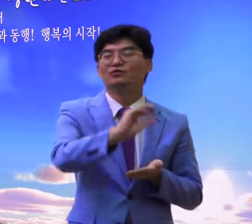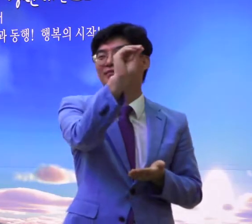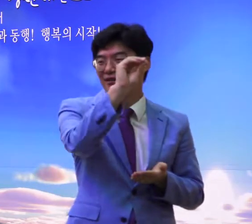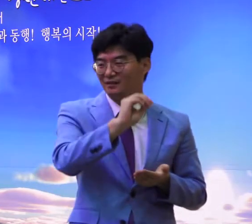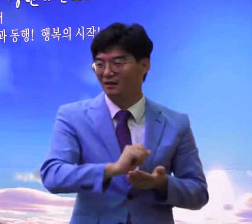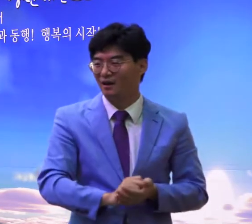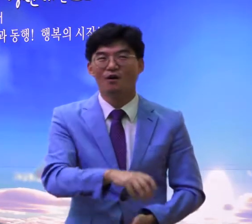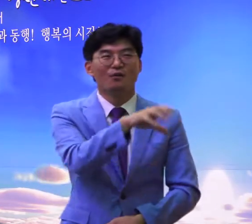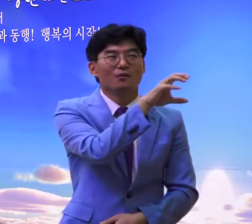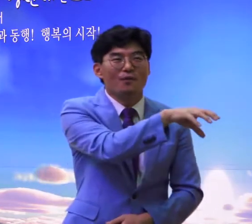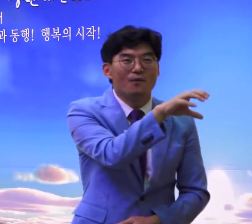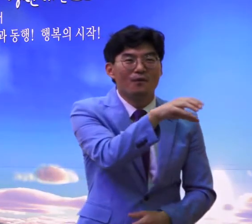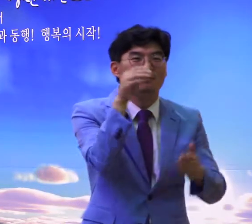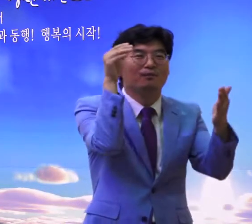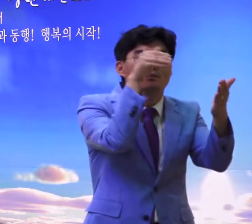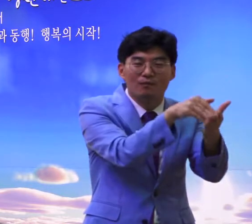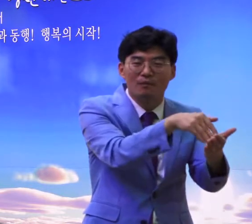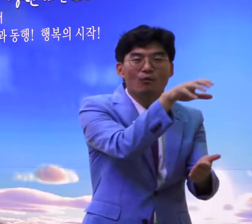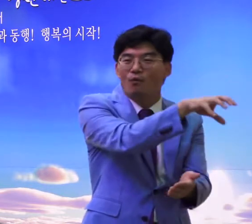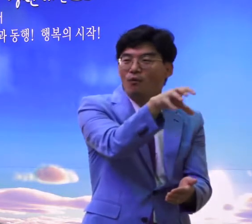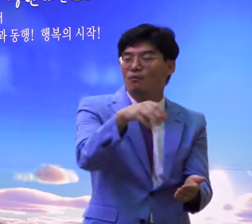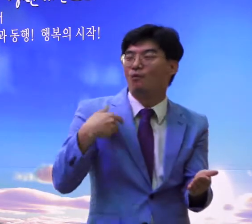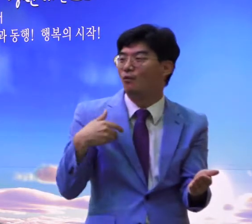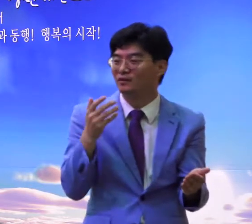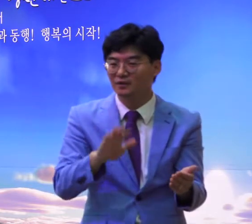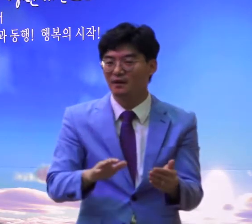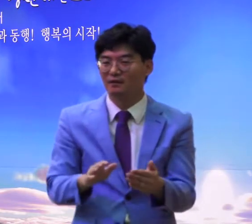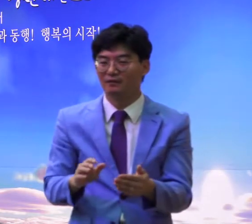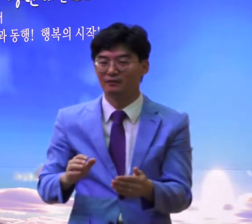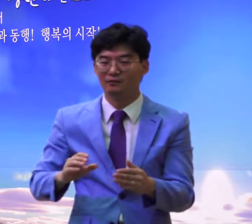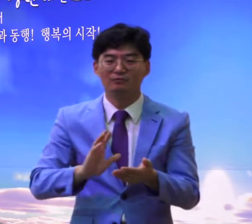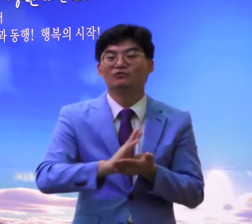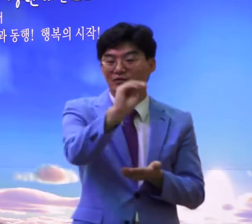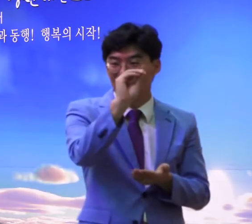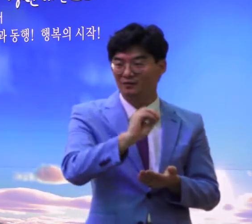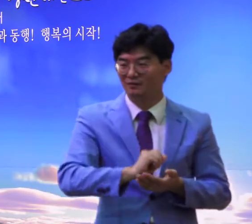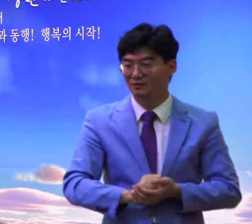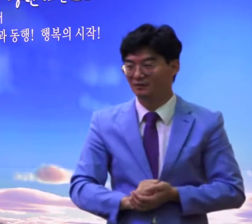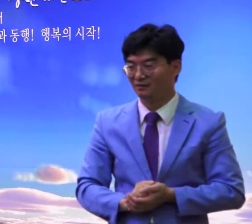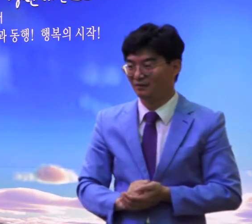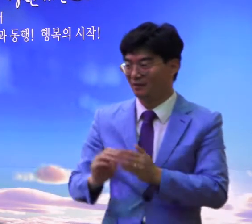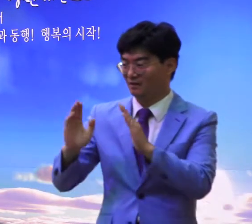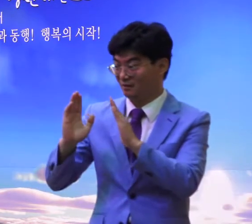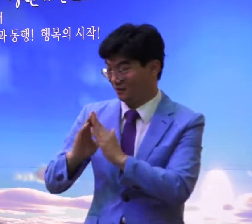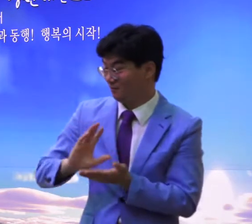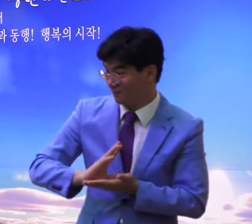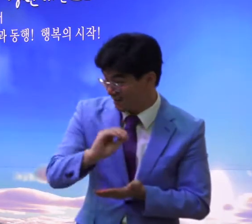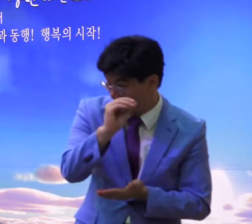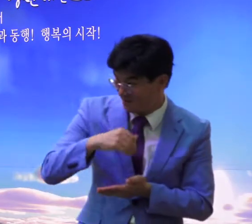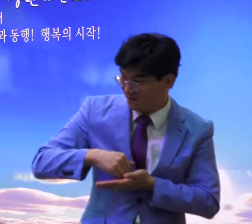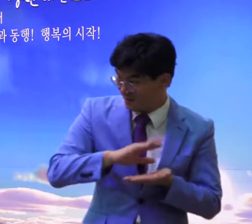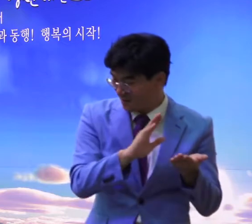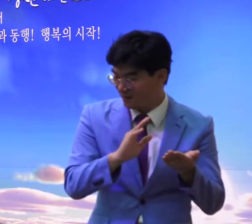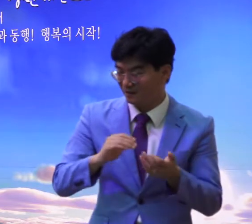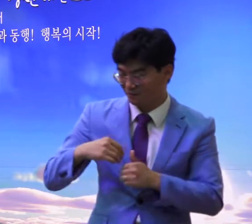히브리서 11장을 우리가 믿음장이라고 하는데요, 거기에 수많은 믿음의 사람들의 신앙의 이야기들이 열거되어